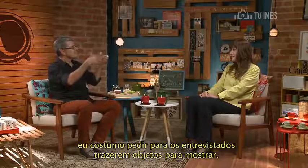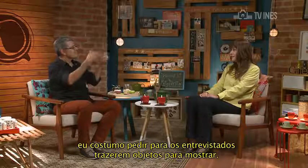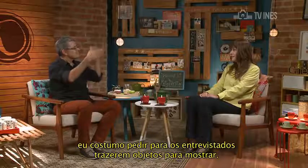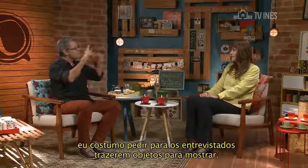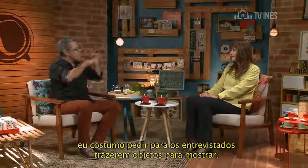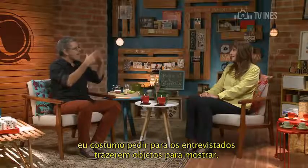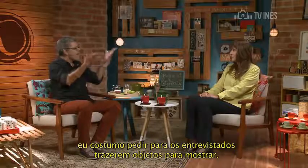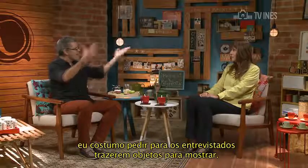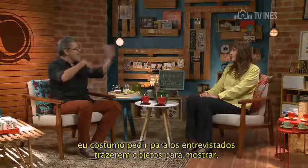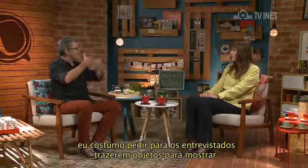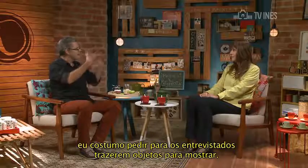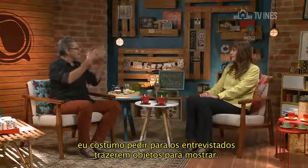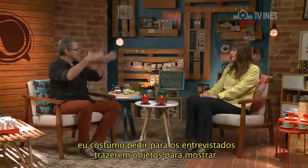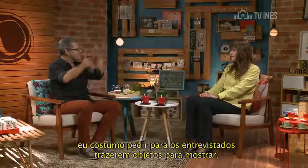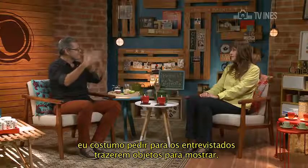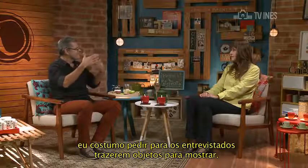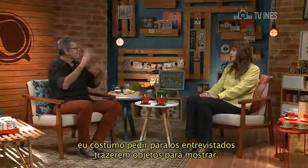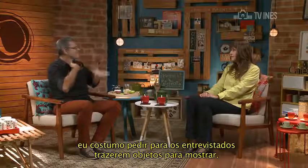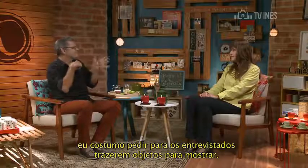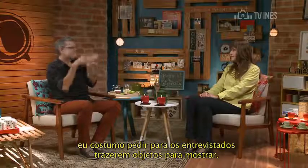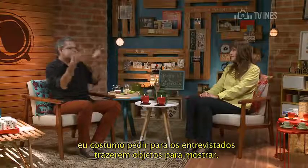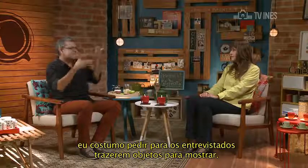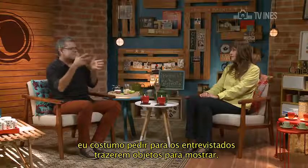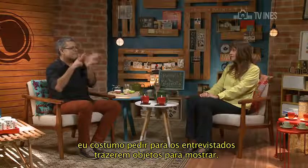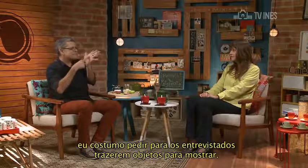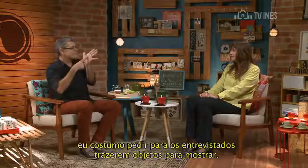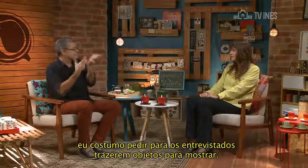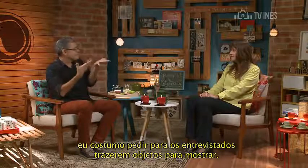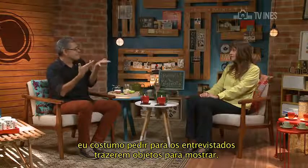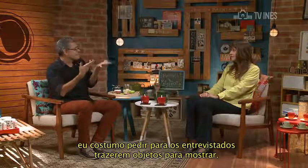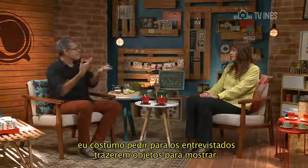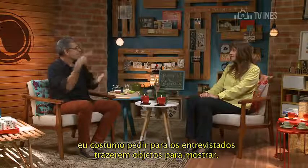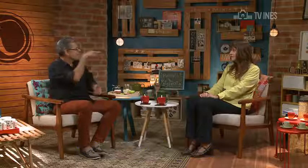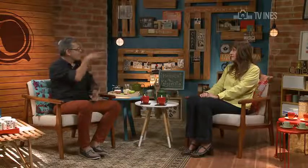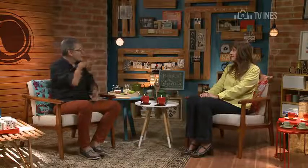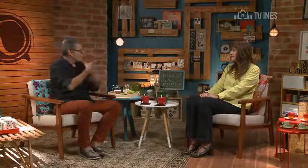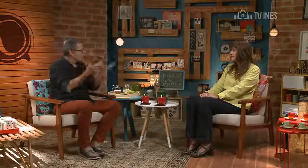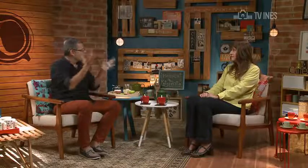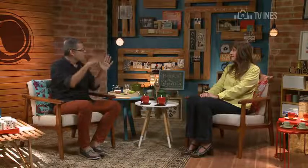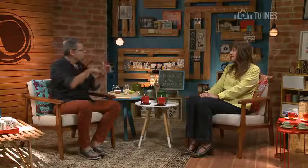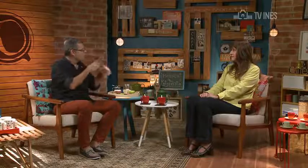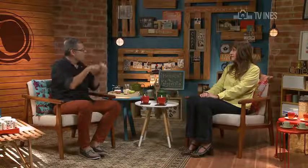costumo pedir para os entrevistados trazerem objetos para mostrar.